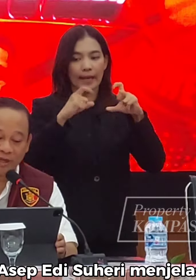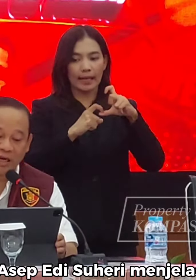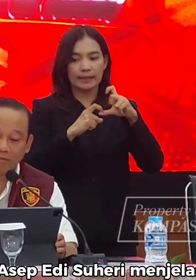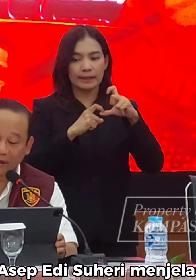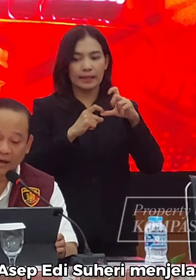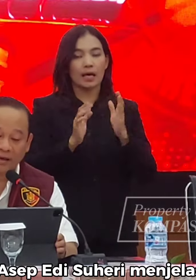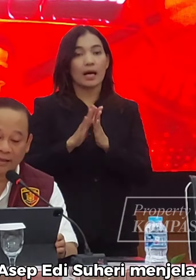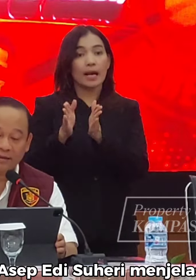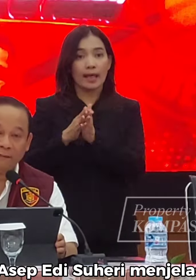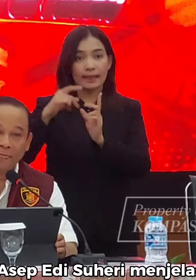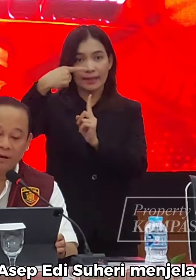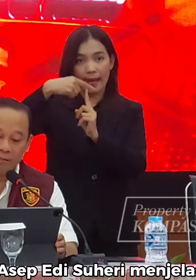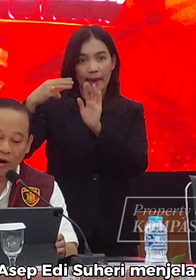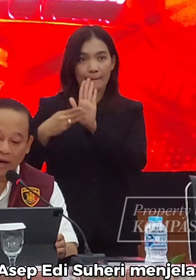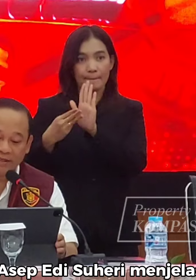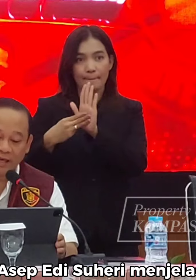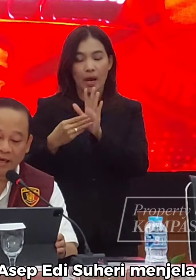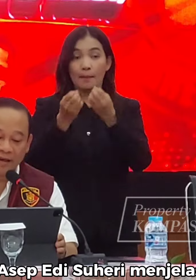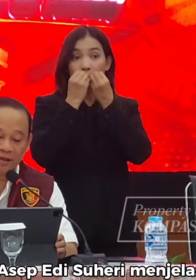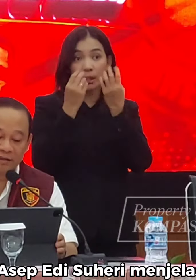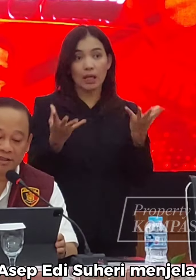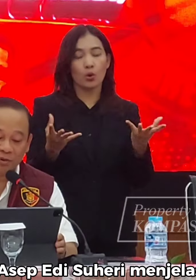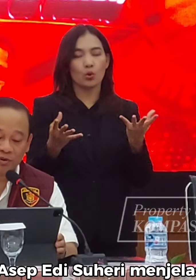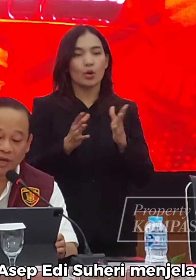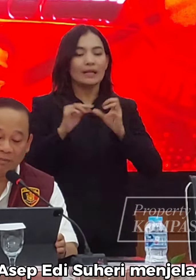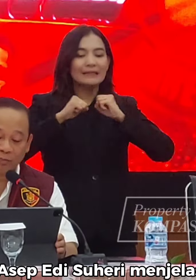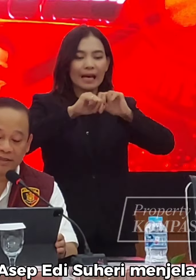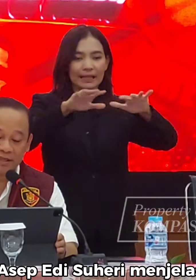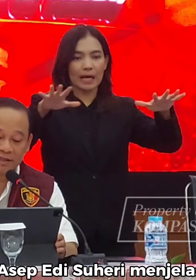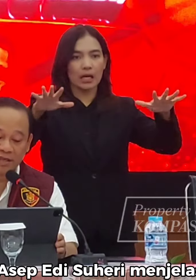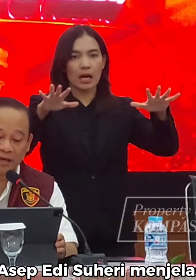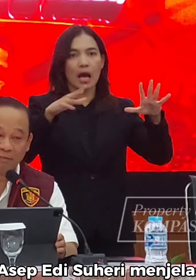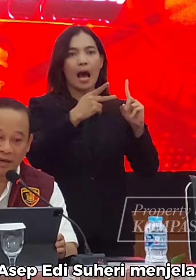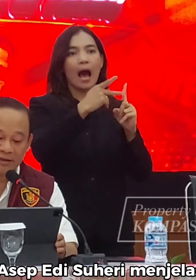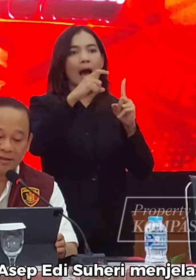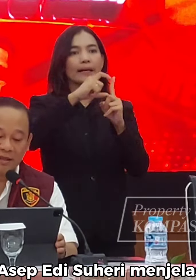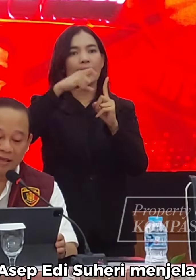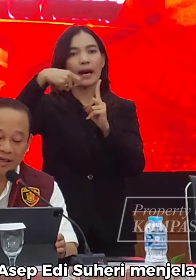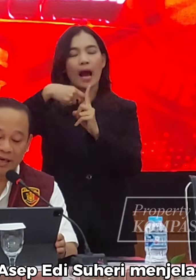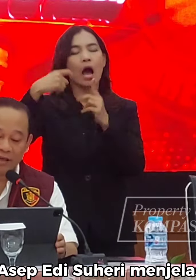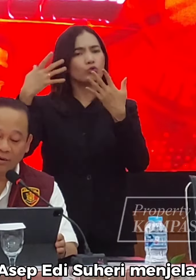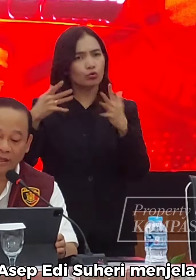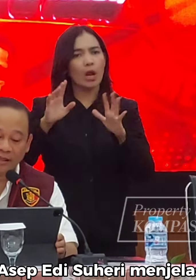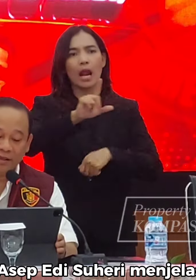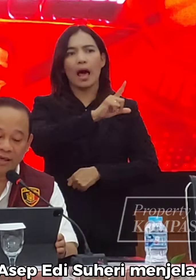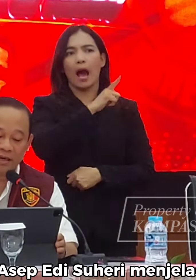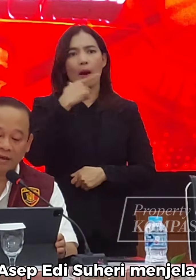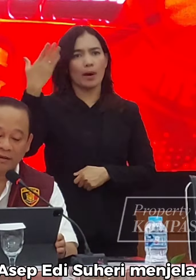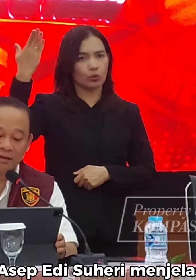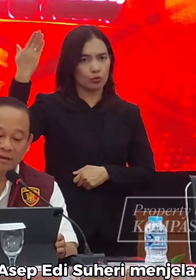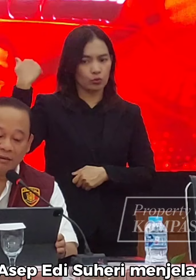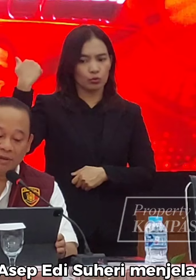ak juga menerangkan bahwa jaringan hdk tersebut sudah beroperasi sejak lama dan dikendalikan oleh